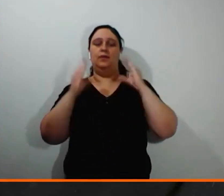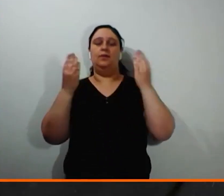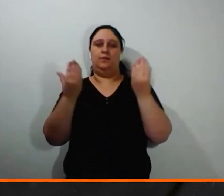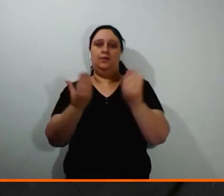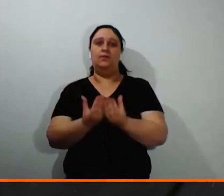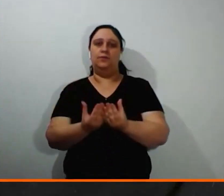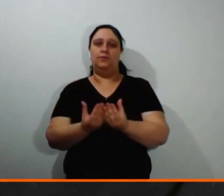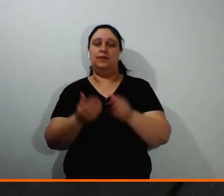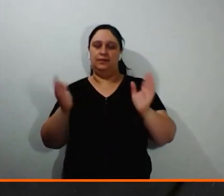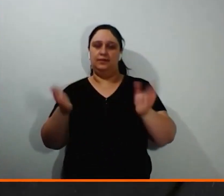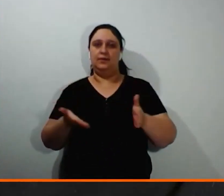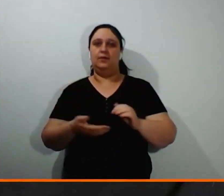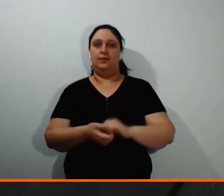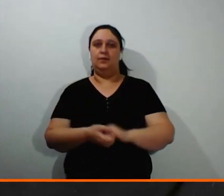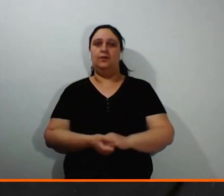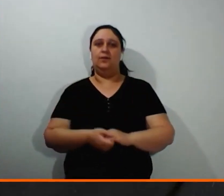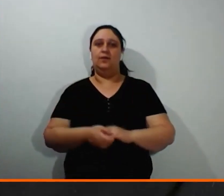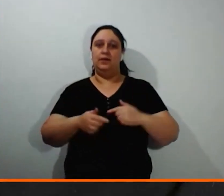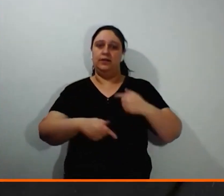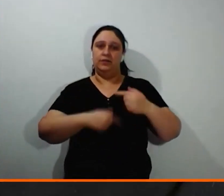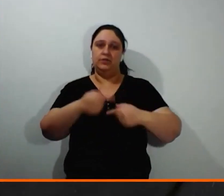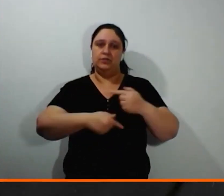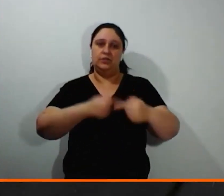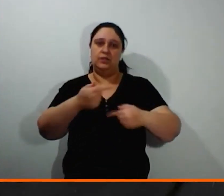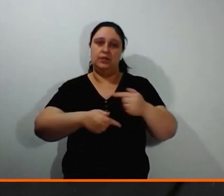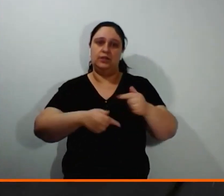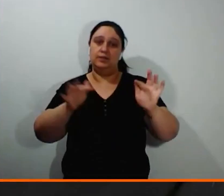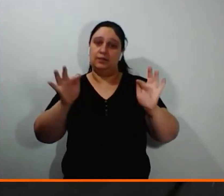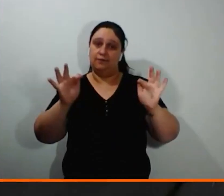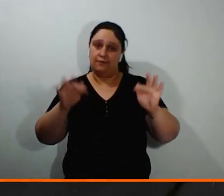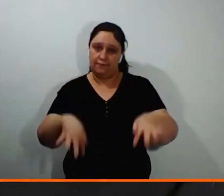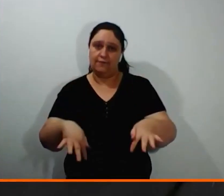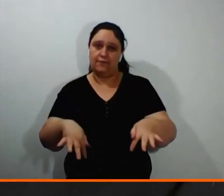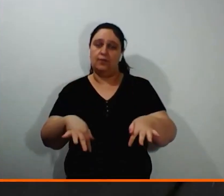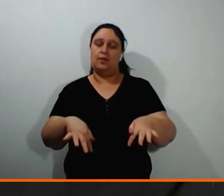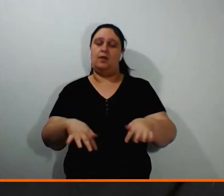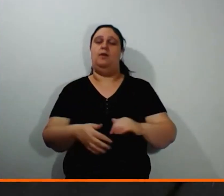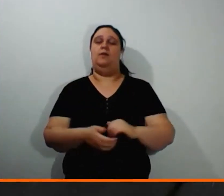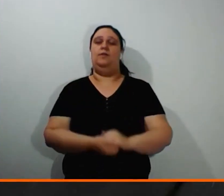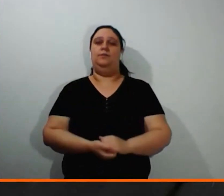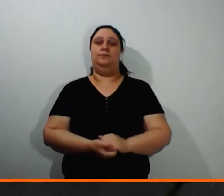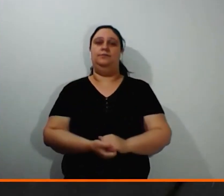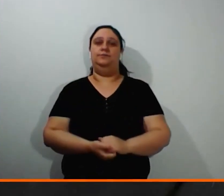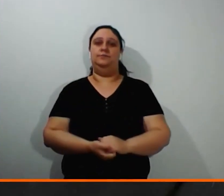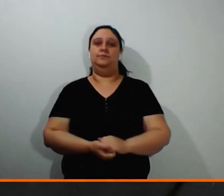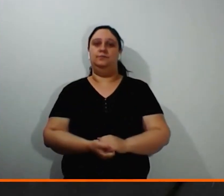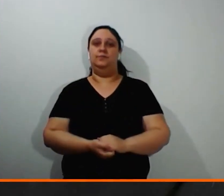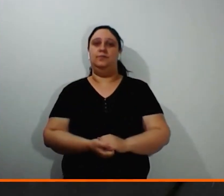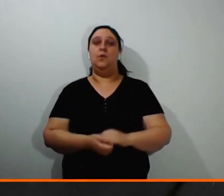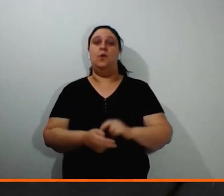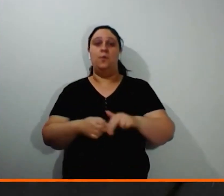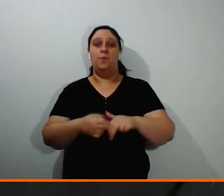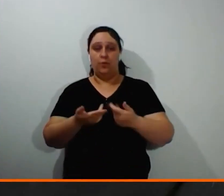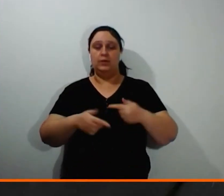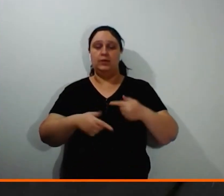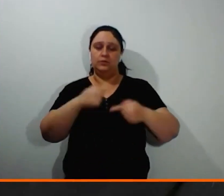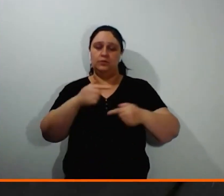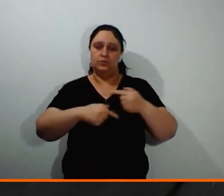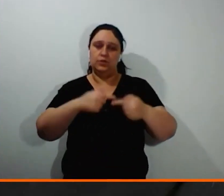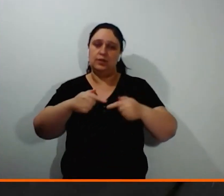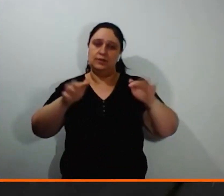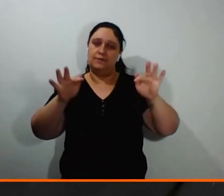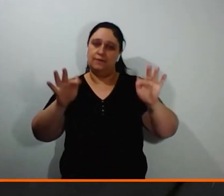é Geração Final. Geração Final. Então nós estamos na época